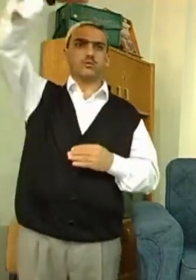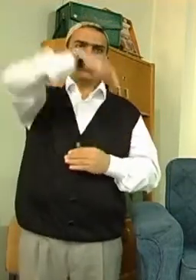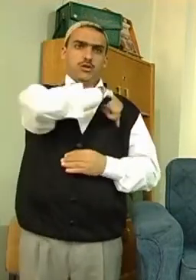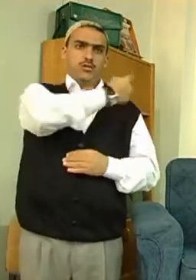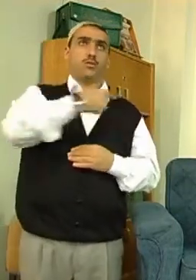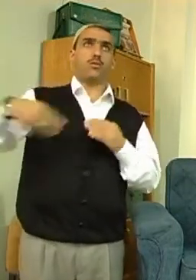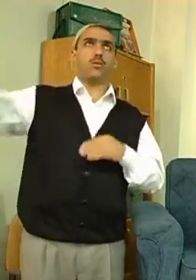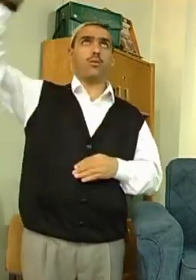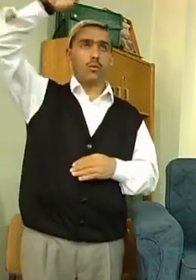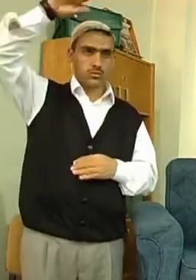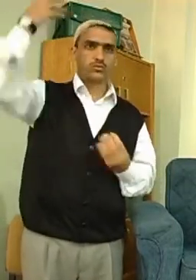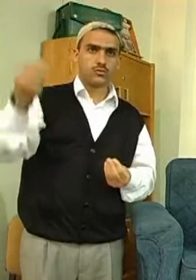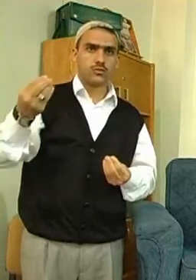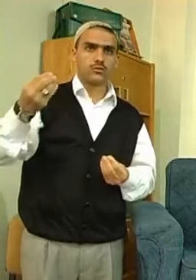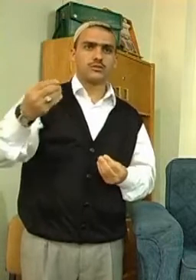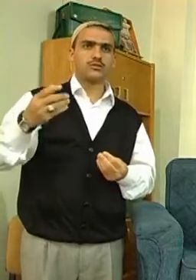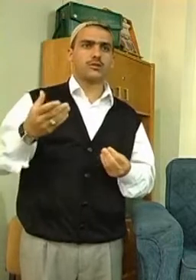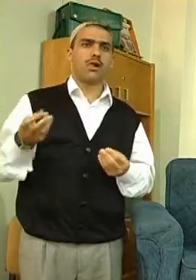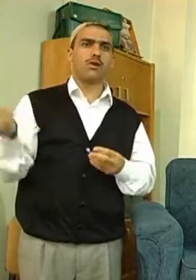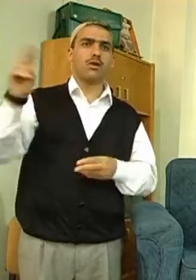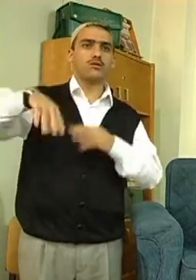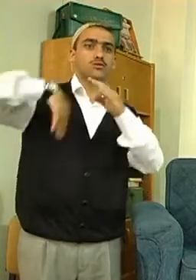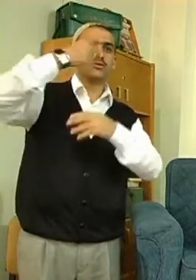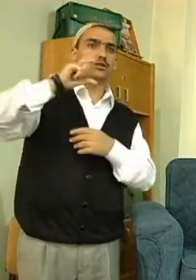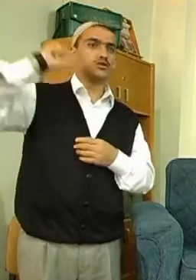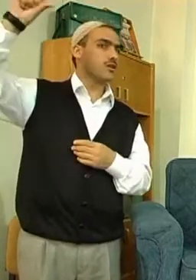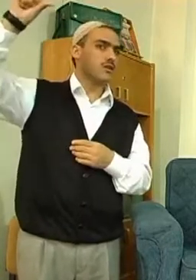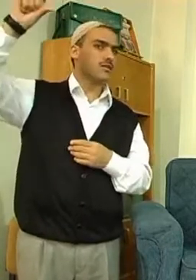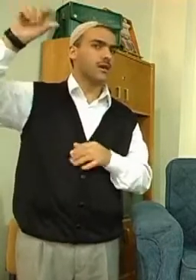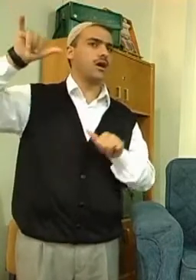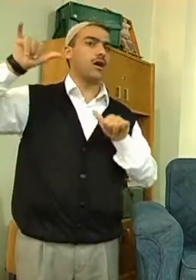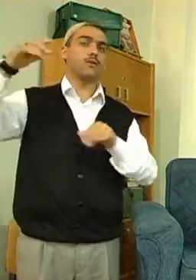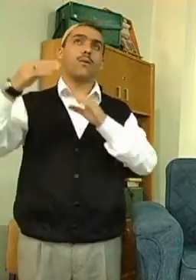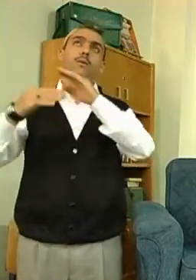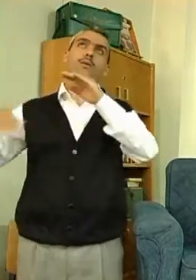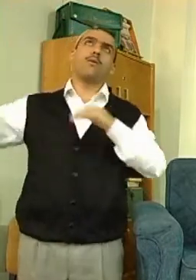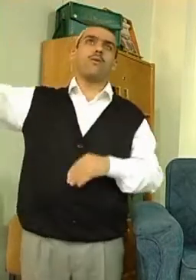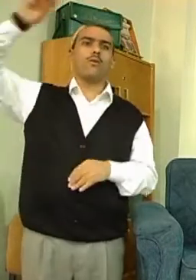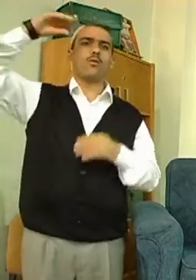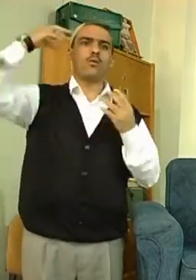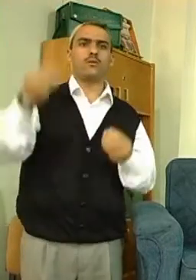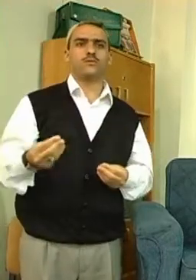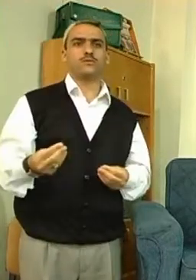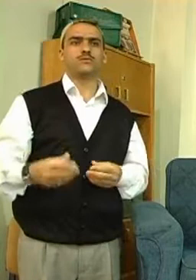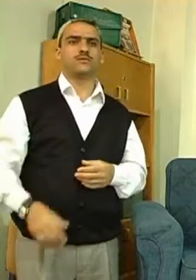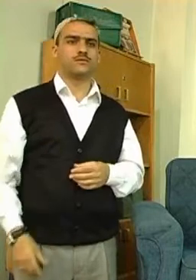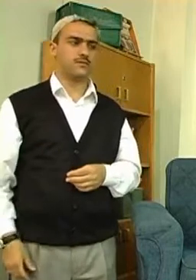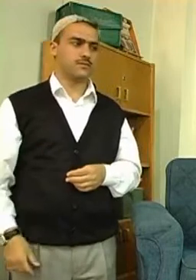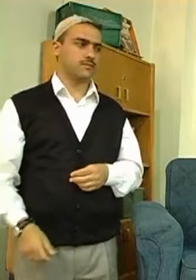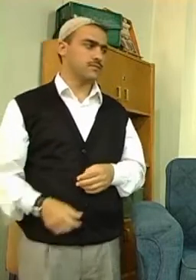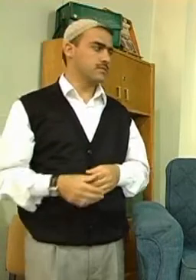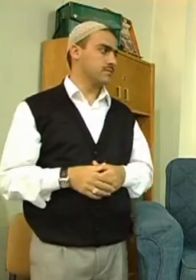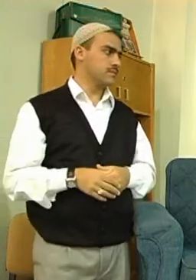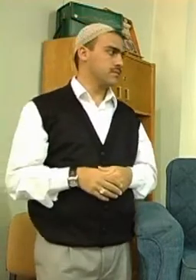çıkıyor. İnsan, mesela üstün insan diyoruz. Büyük insan diyoruz. Burada adam büyük oluyor. Büyük oldu